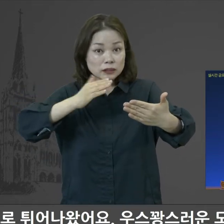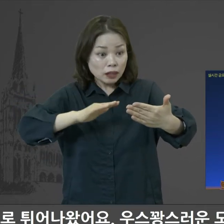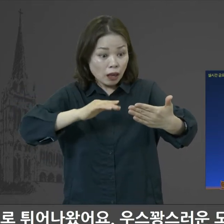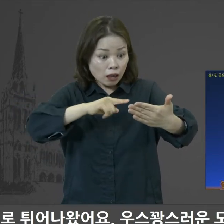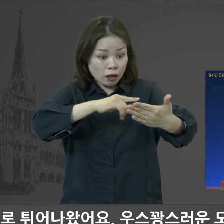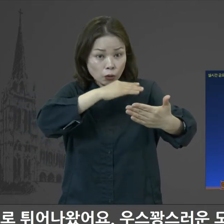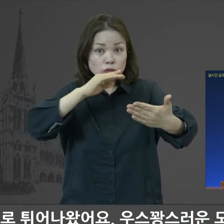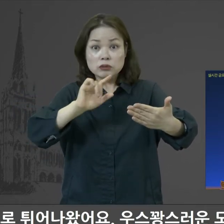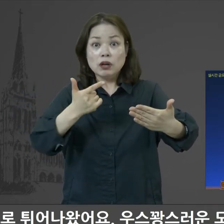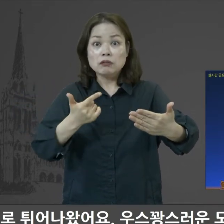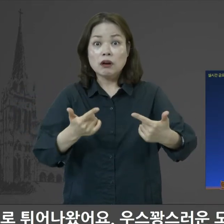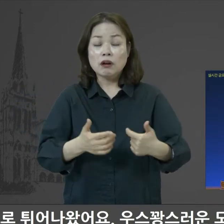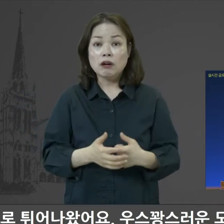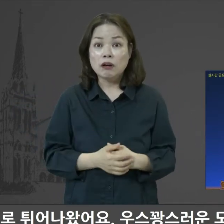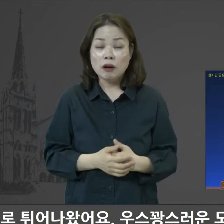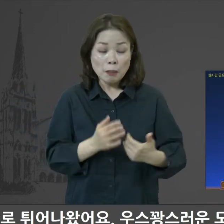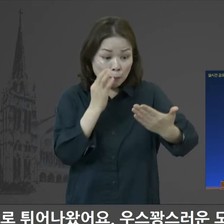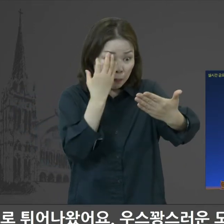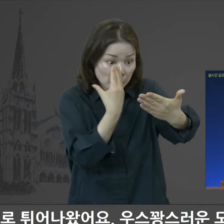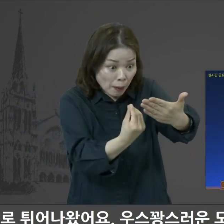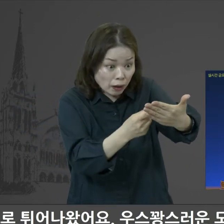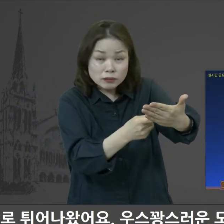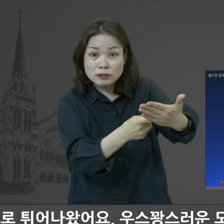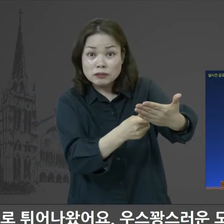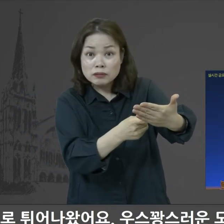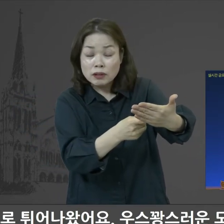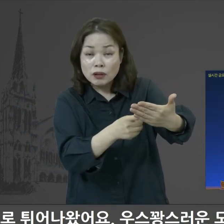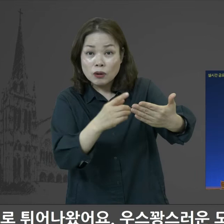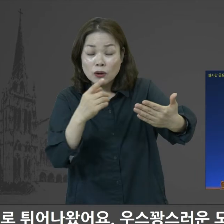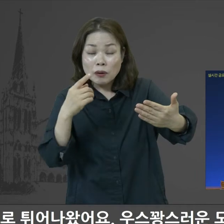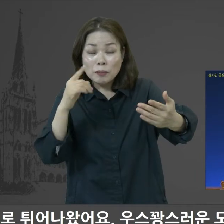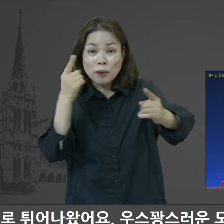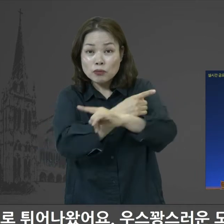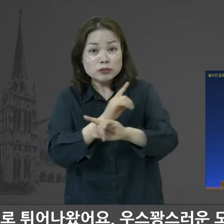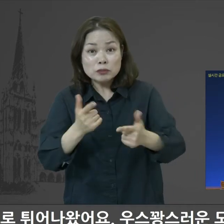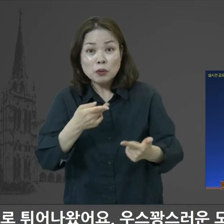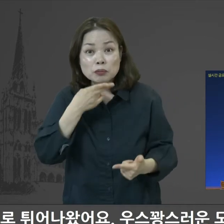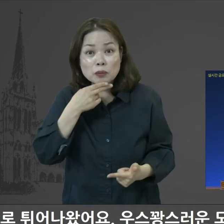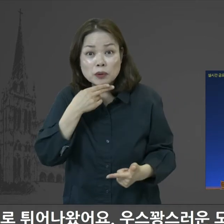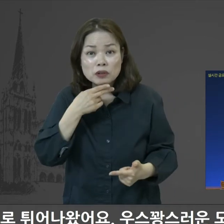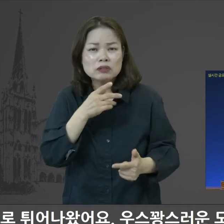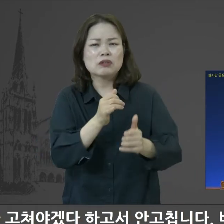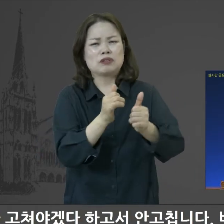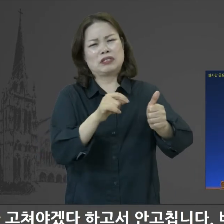겁니다. 그 바보 같은 사람 아닙니까? 그런 사람을